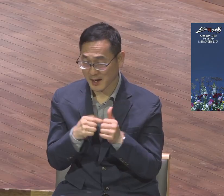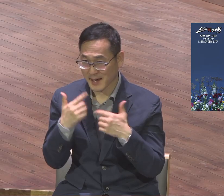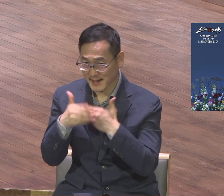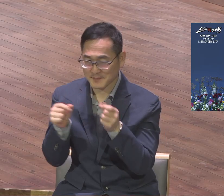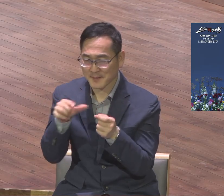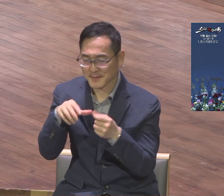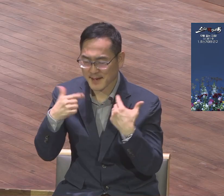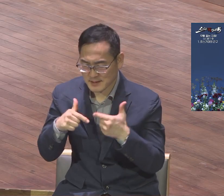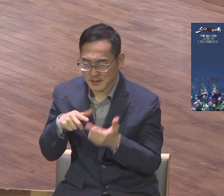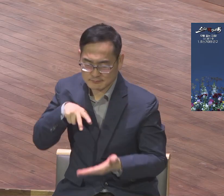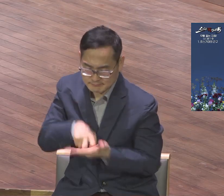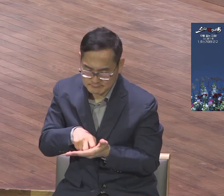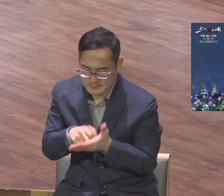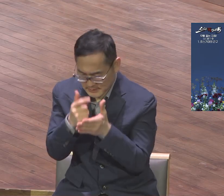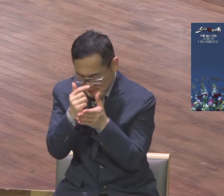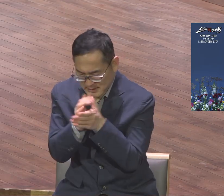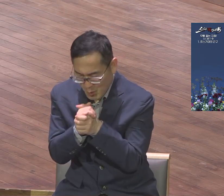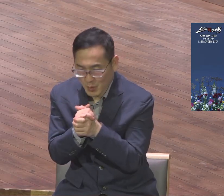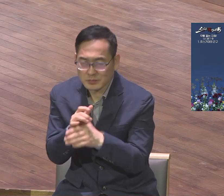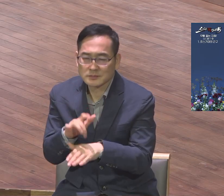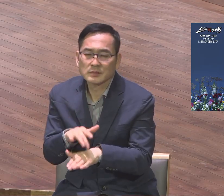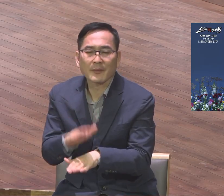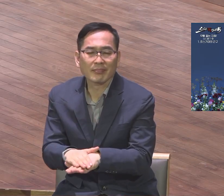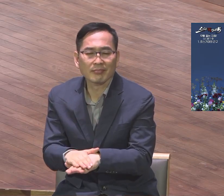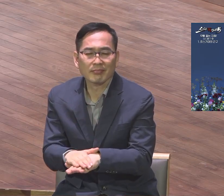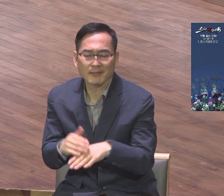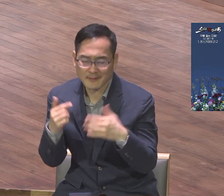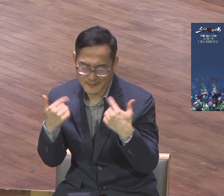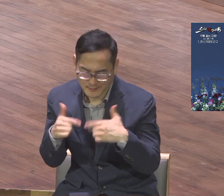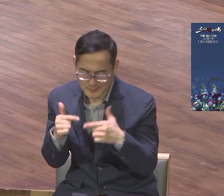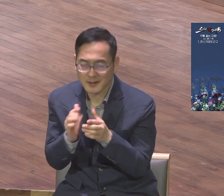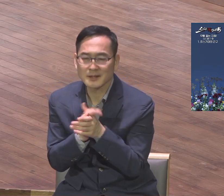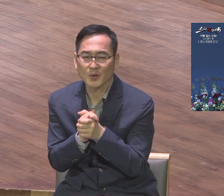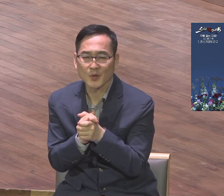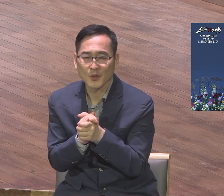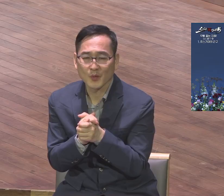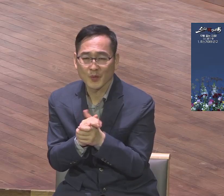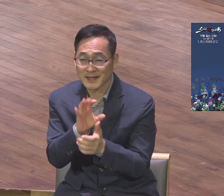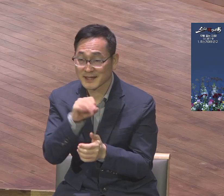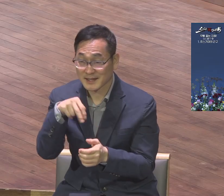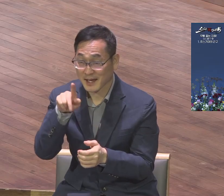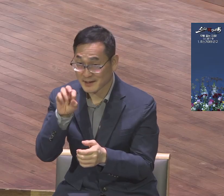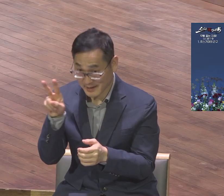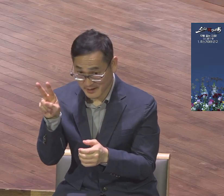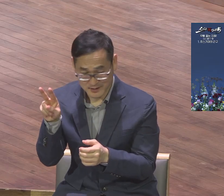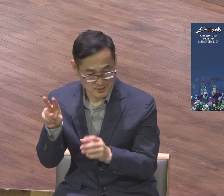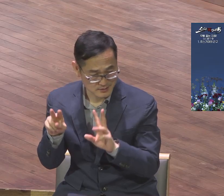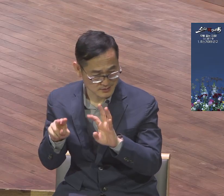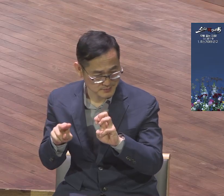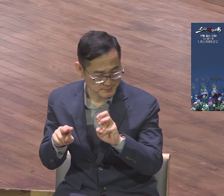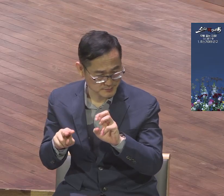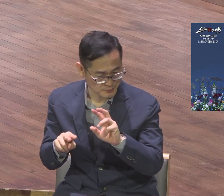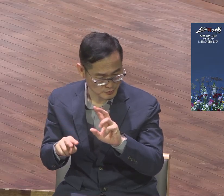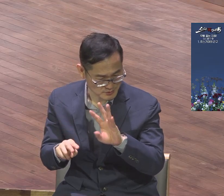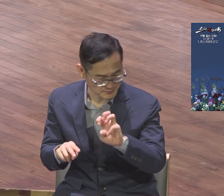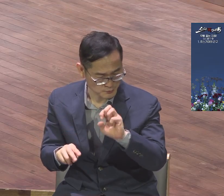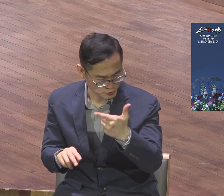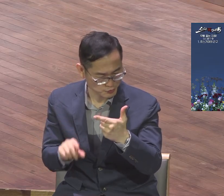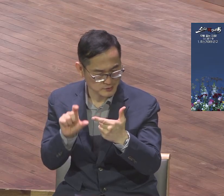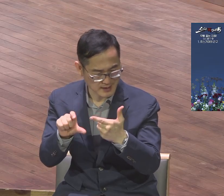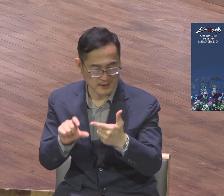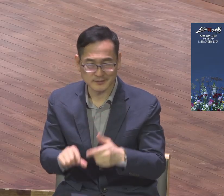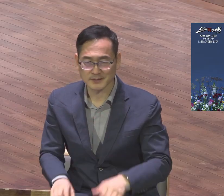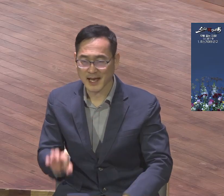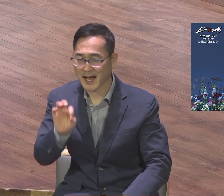무릎을 꿇는 지혜. 오늘 본문 바로 전에 나오는 이사야 36장과 37장에 보면요, 이 아수르의